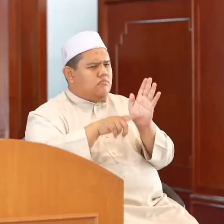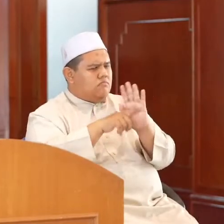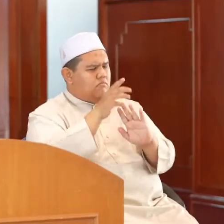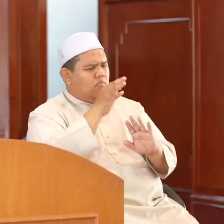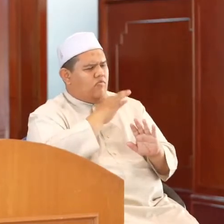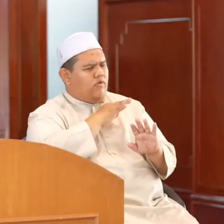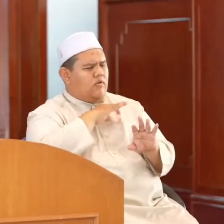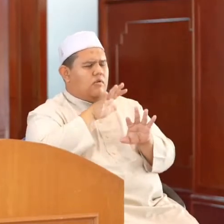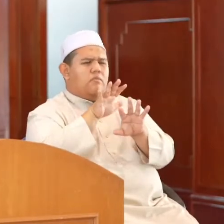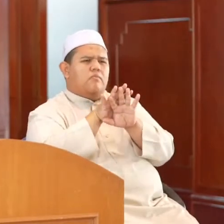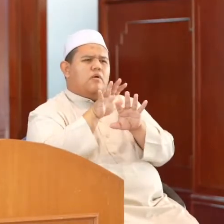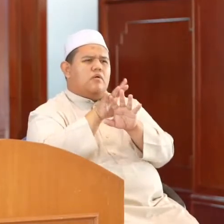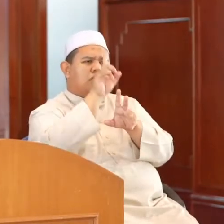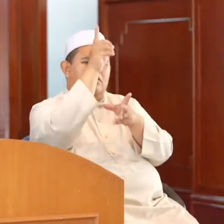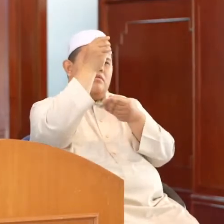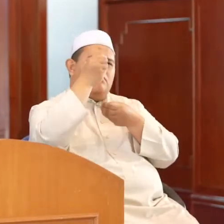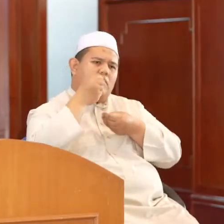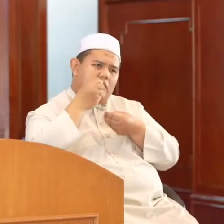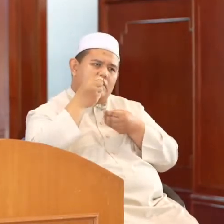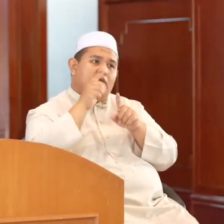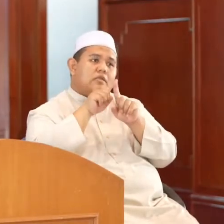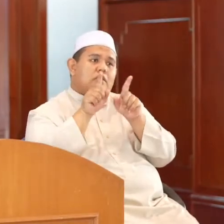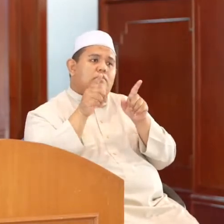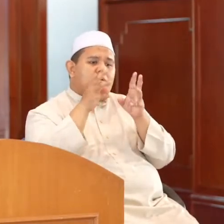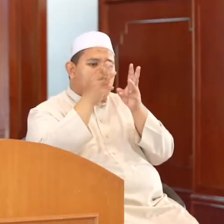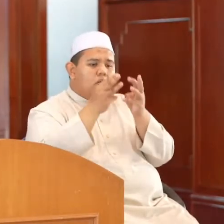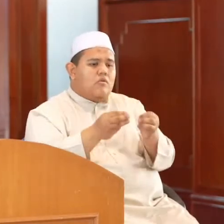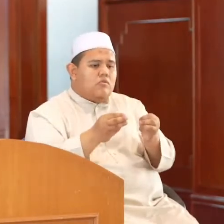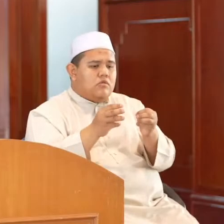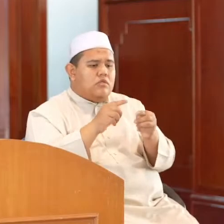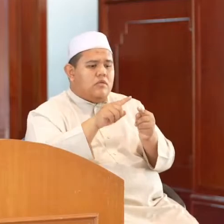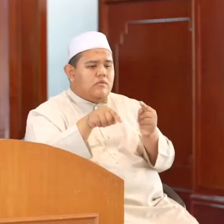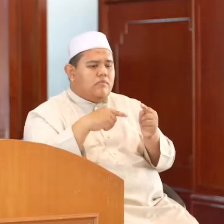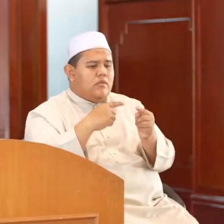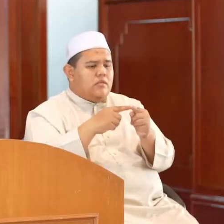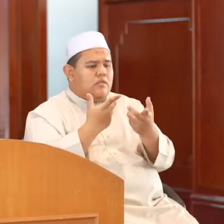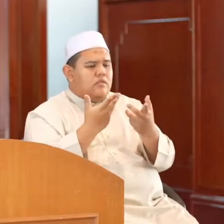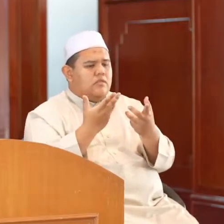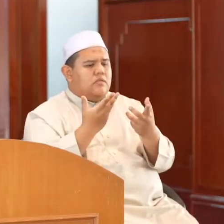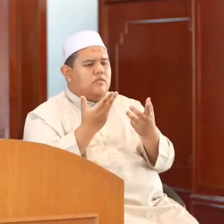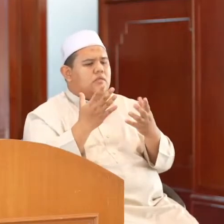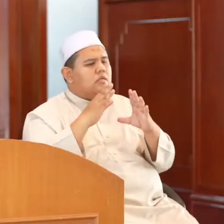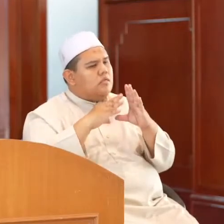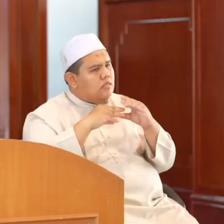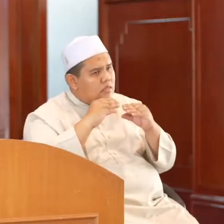Itu kelebihan. Cuma manusia bila dalam zon selesa,